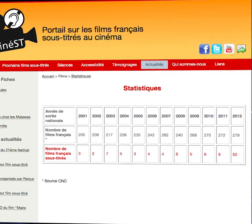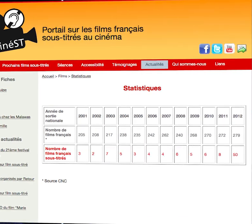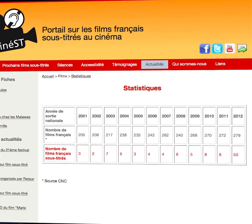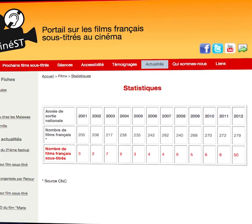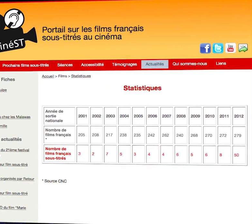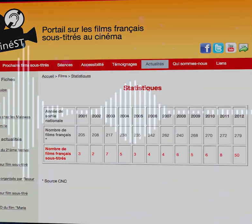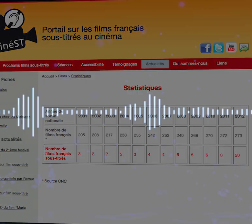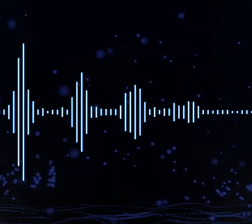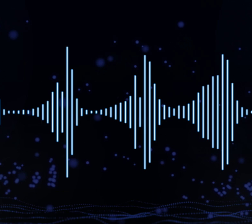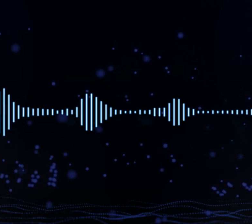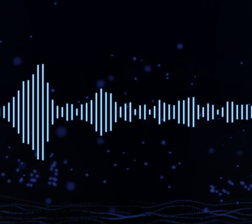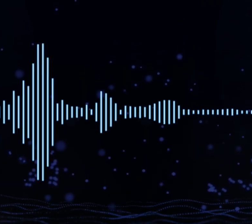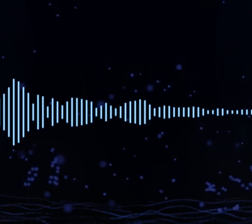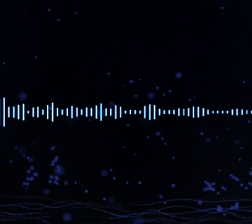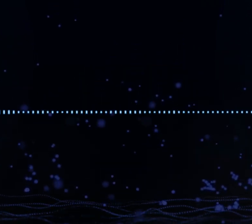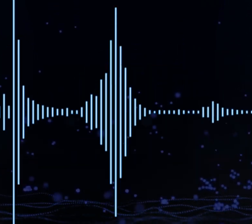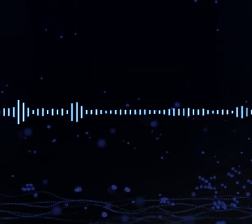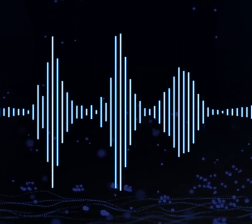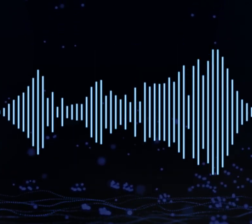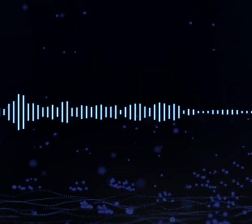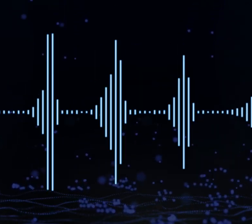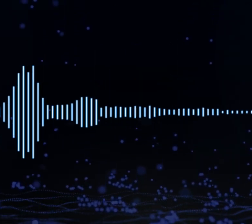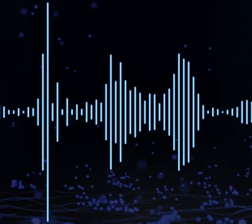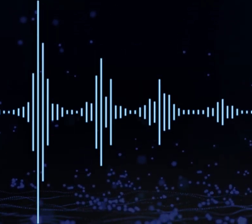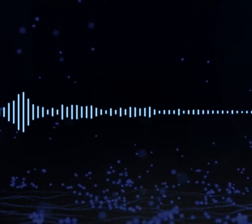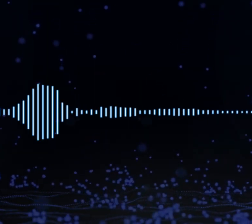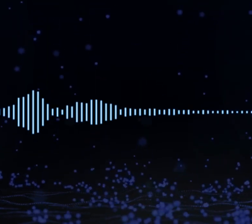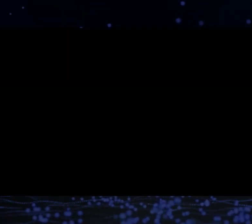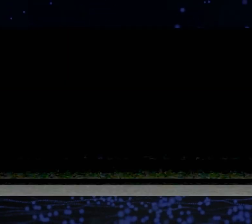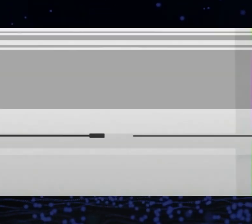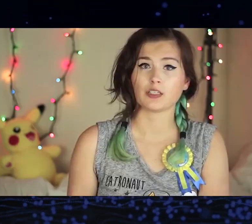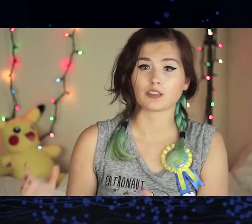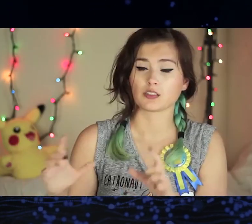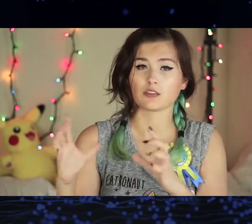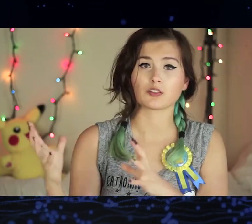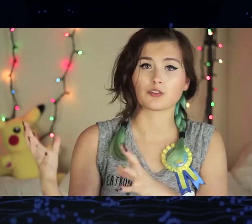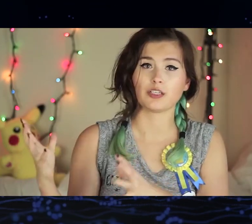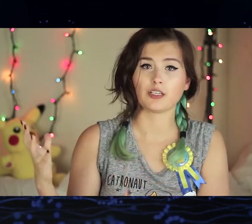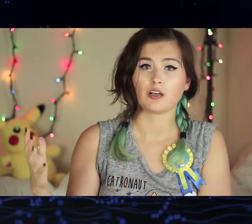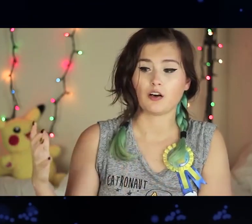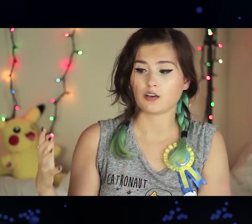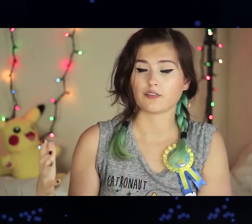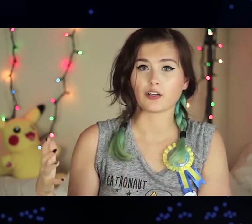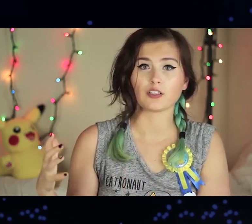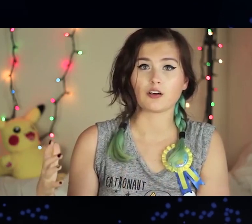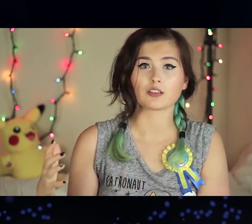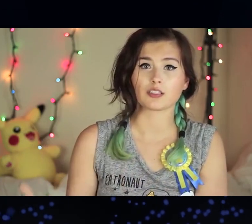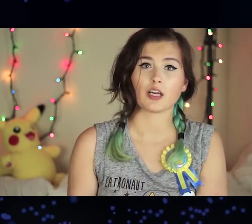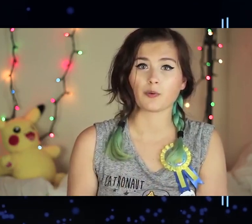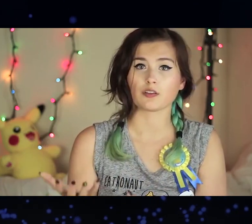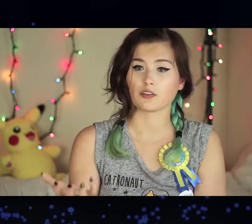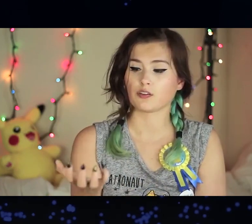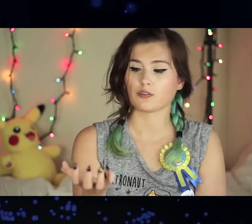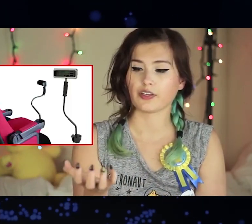Aller au cinéma en étant sourd, ça devient aussi un petit peu plus facile avec la technologie, comme nous l'explique Ricky Pointer dans sa vidéo que je vous mets en description. Elle y évoque